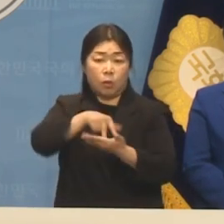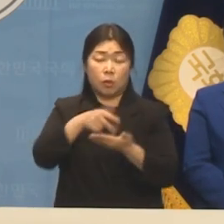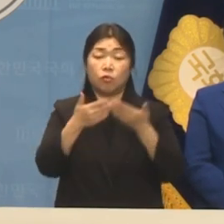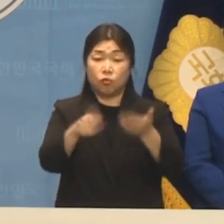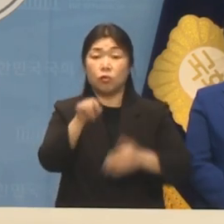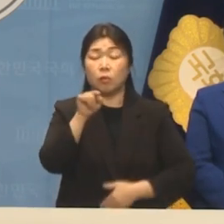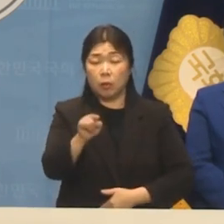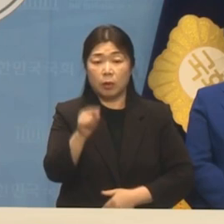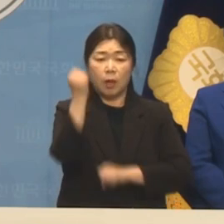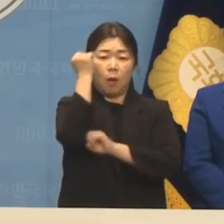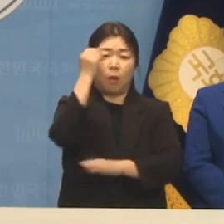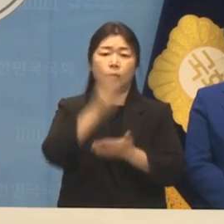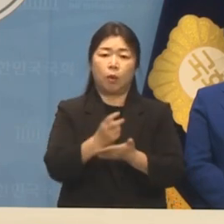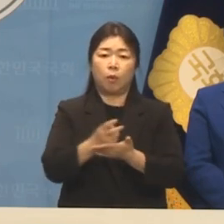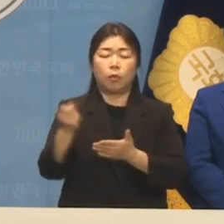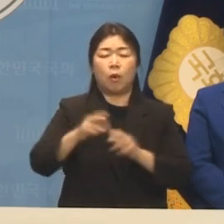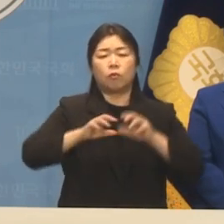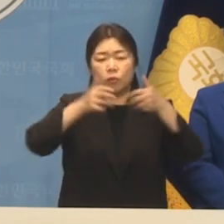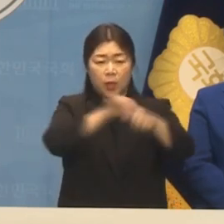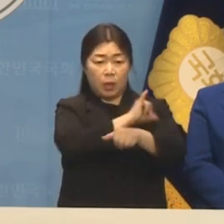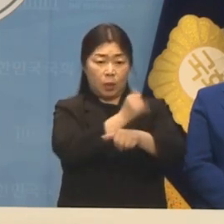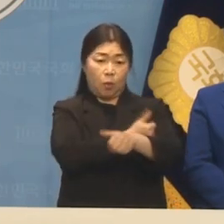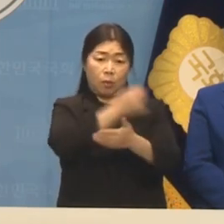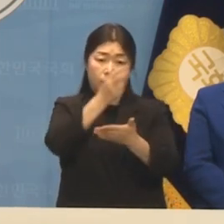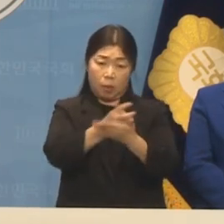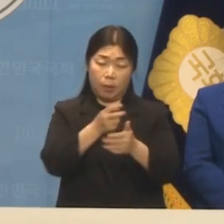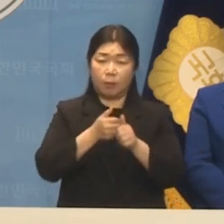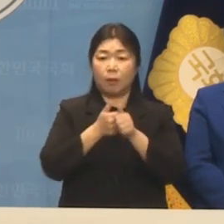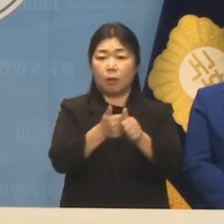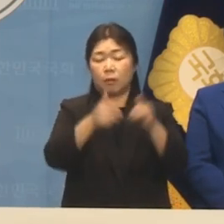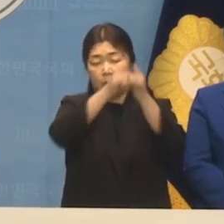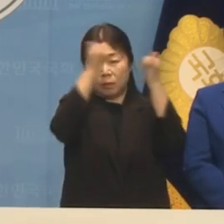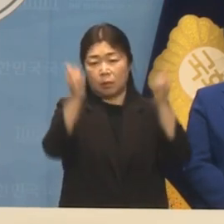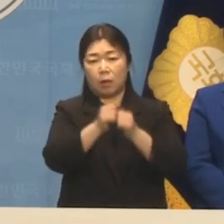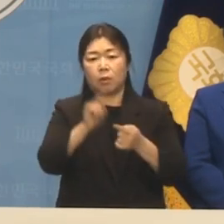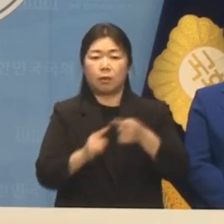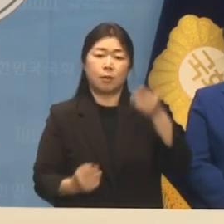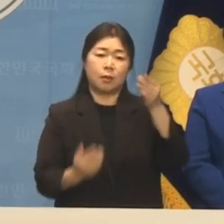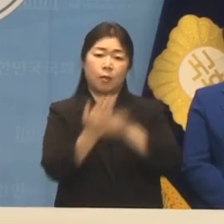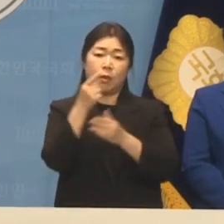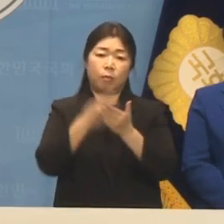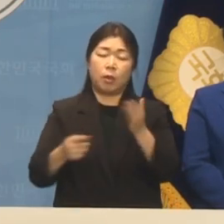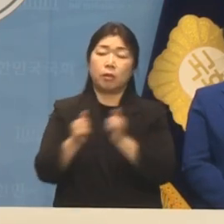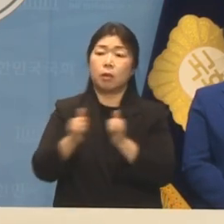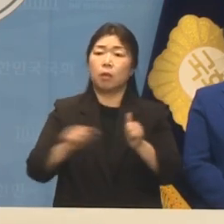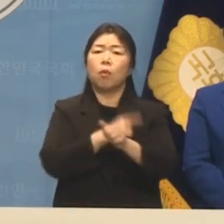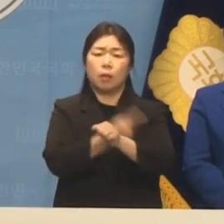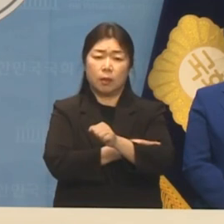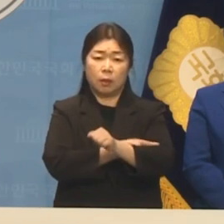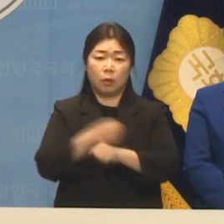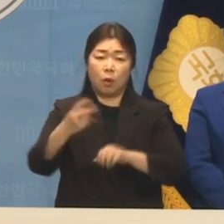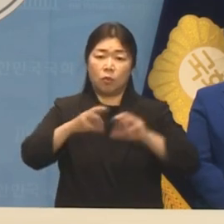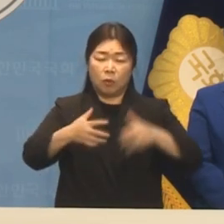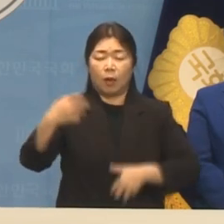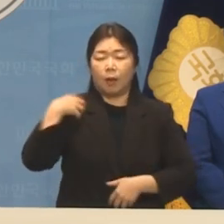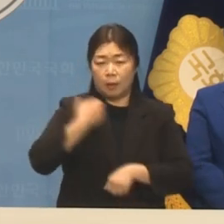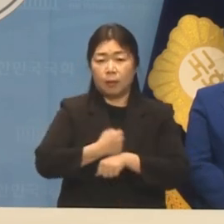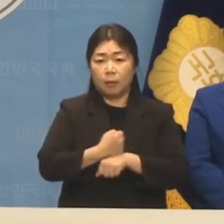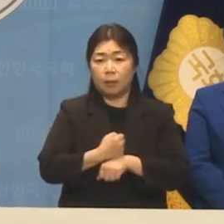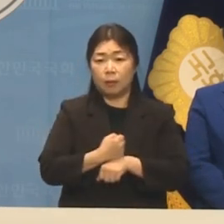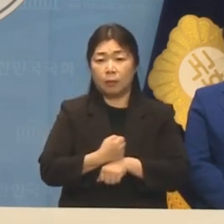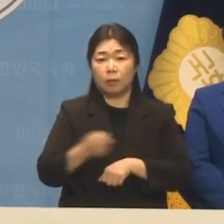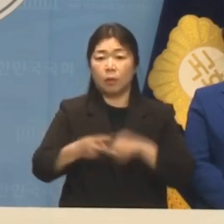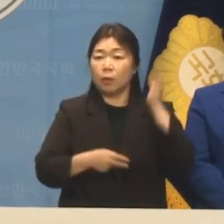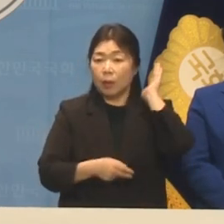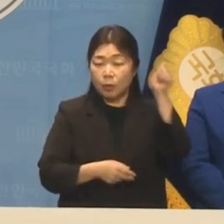것은 헌법과 국제인권법에 따른 사회적 참사 피해자들의 권리이자 국가의 의무이며